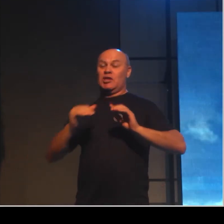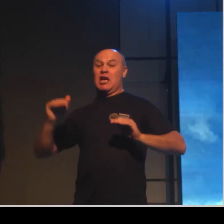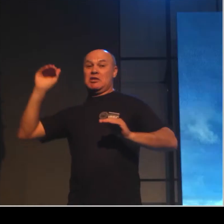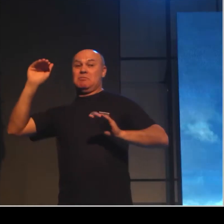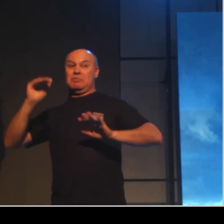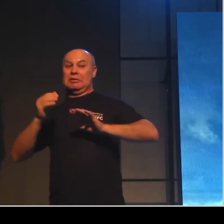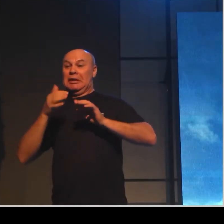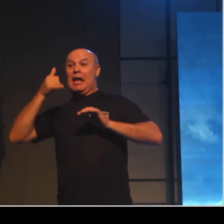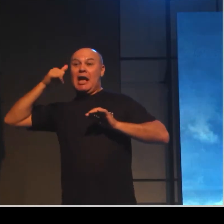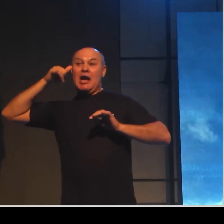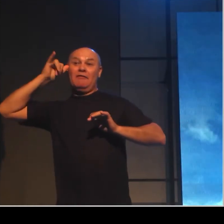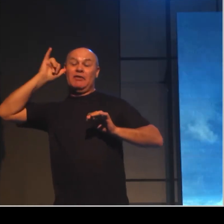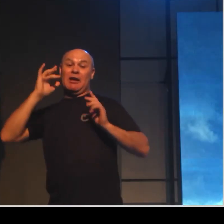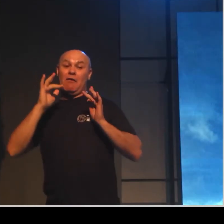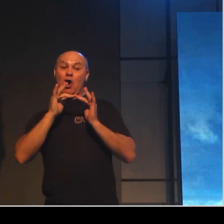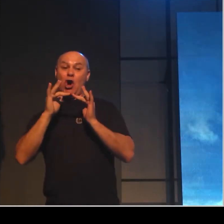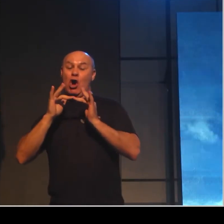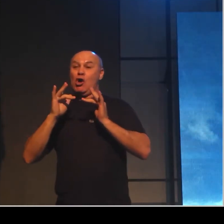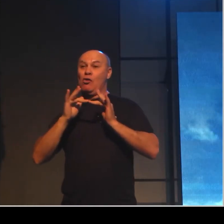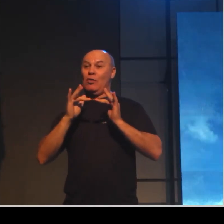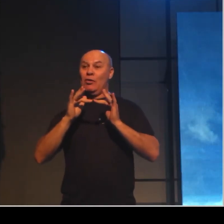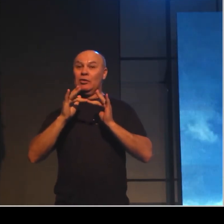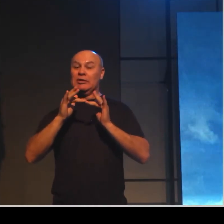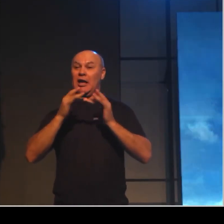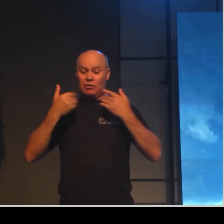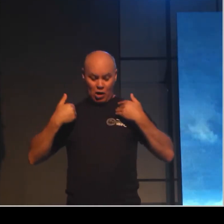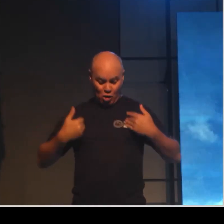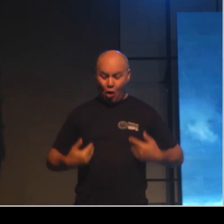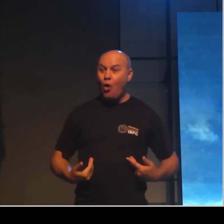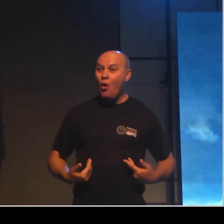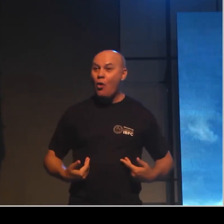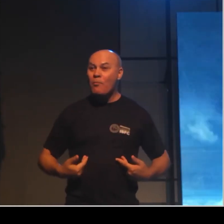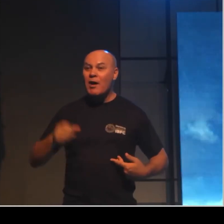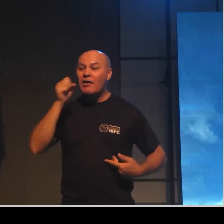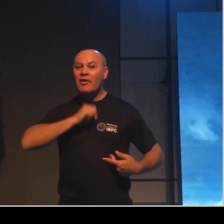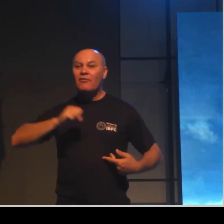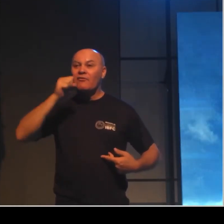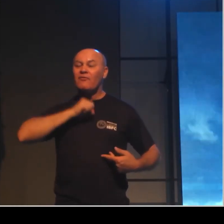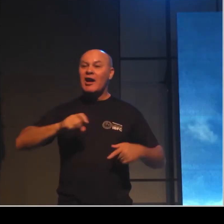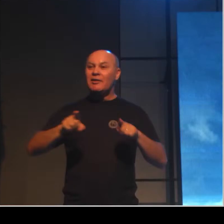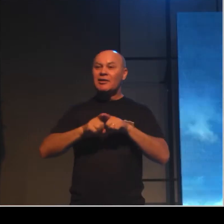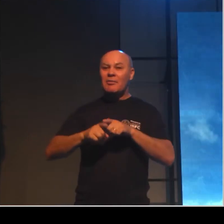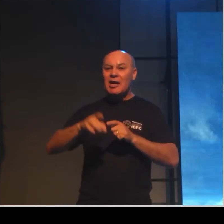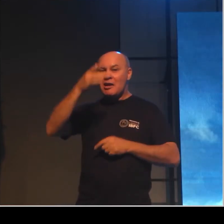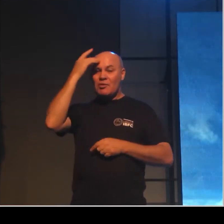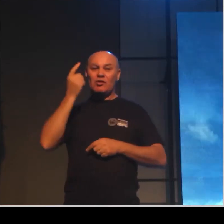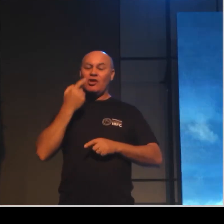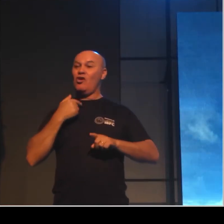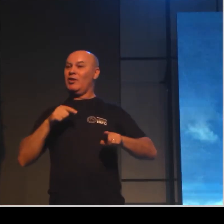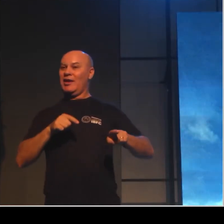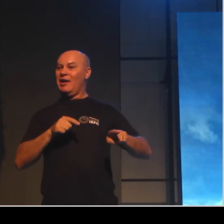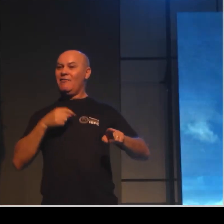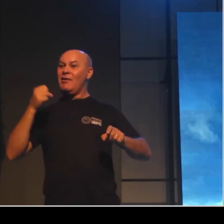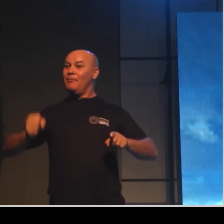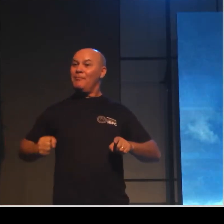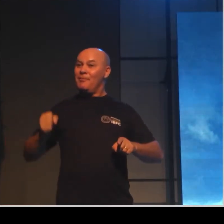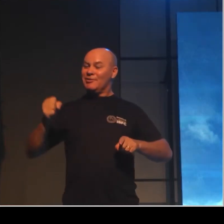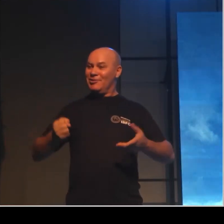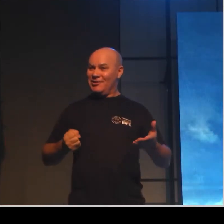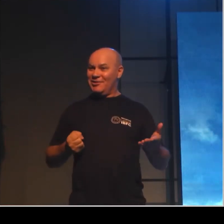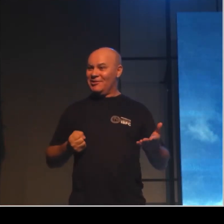aparência, eles simplesmente eram impopulares. Eu não sei se você já foi em um